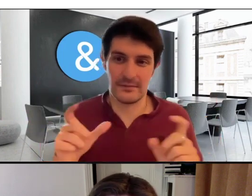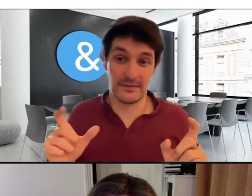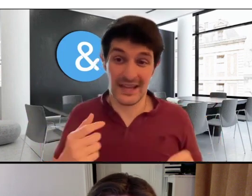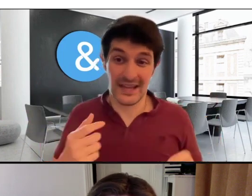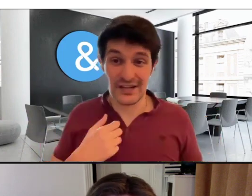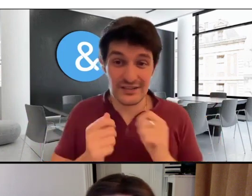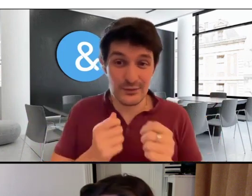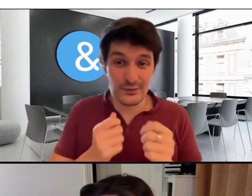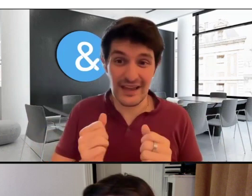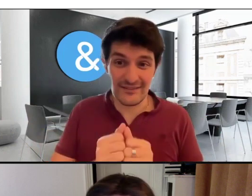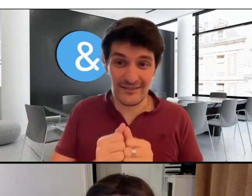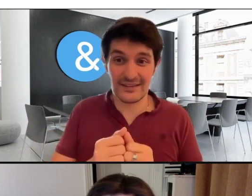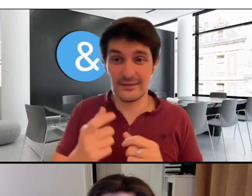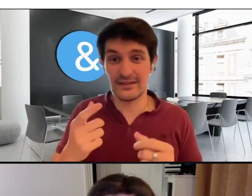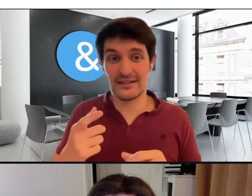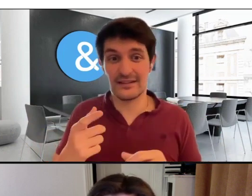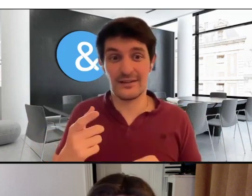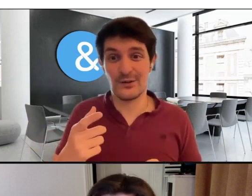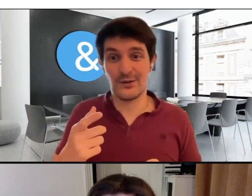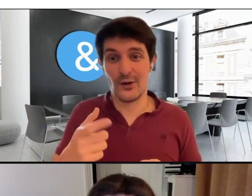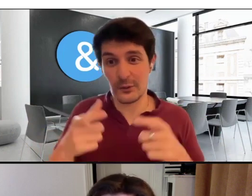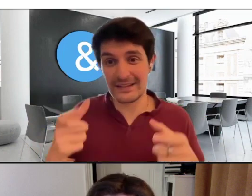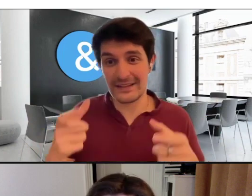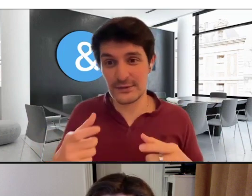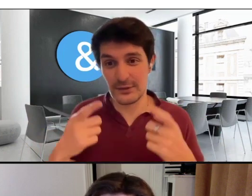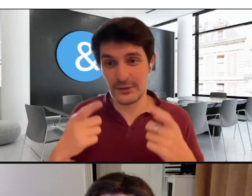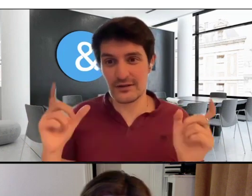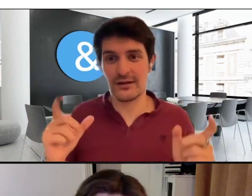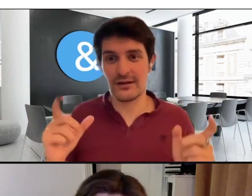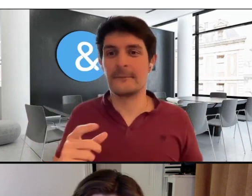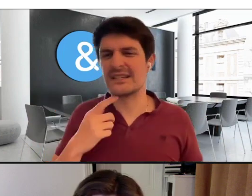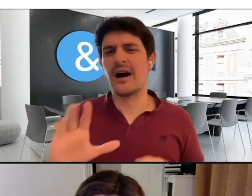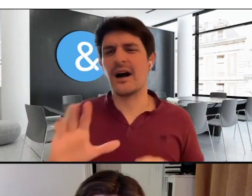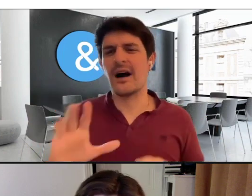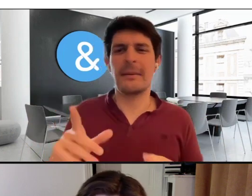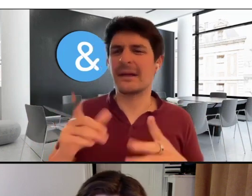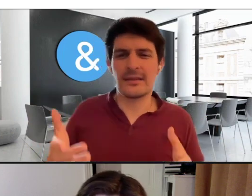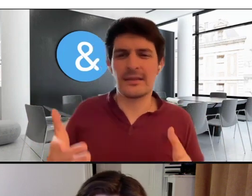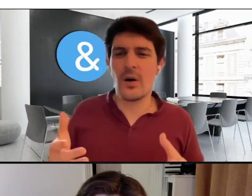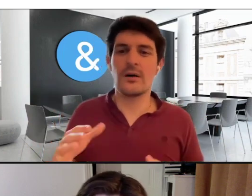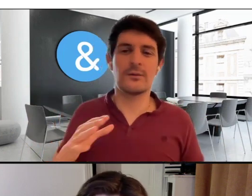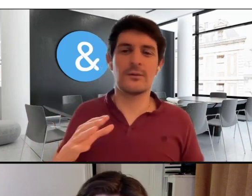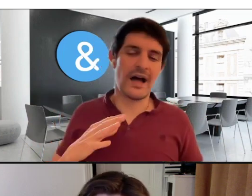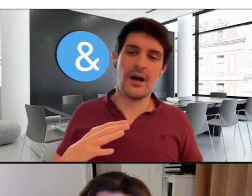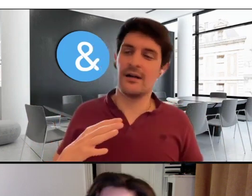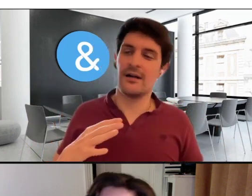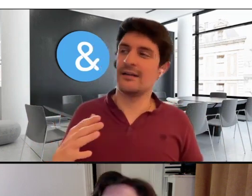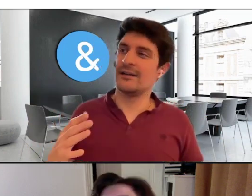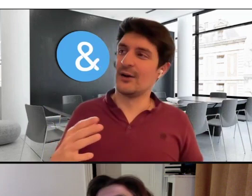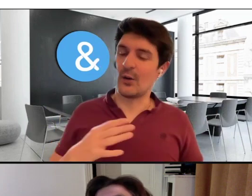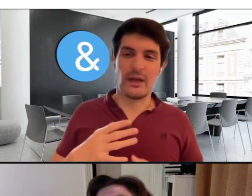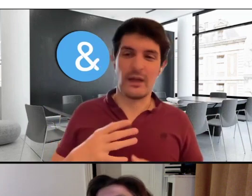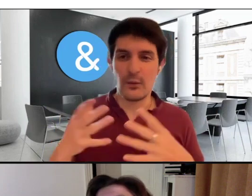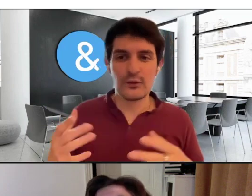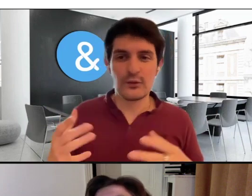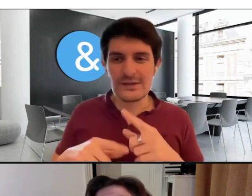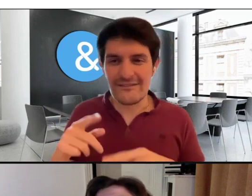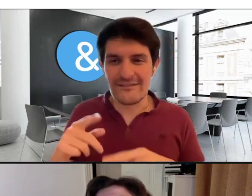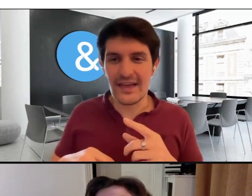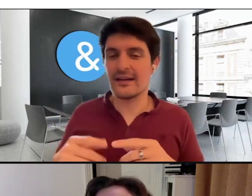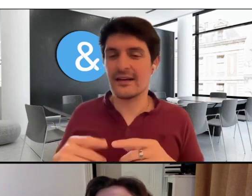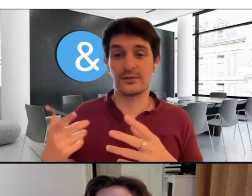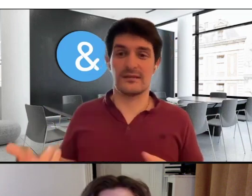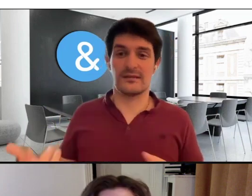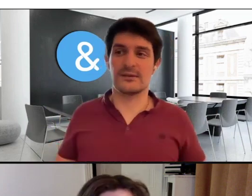J'ai discuté avec l'entreprise Twitch. Il y a pas maintenant, on a beaucoup de choses à faire et tout